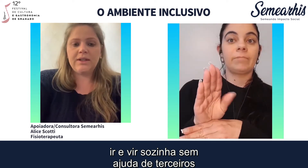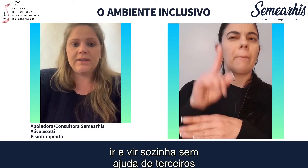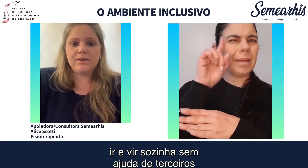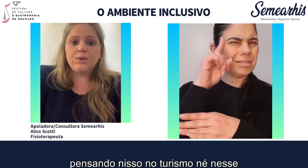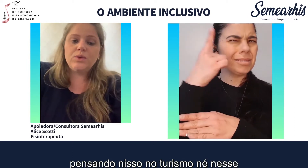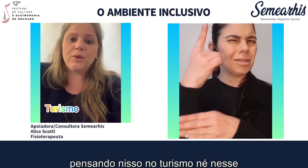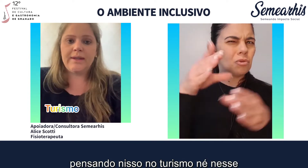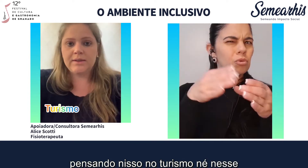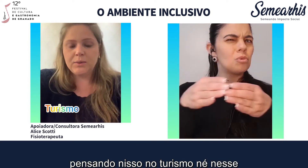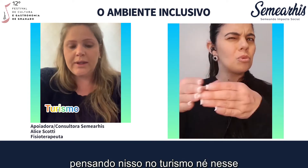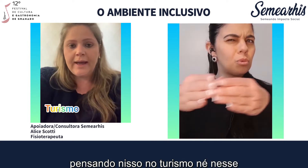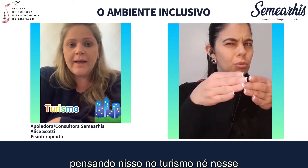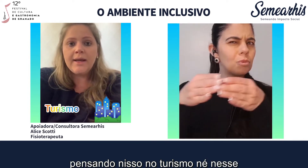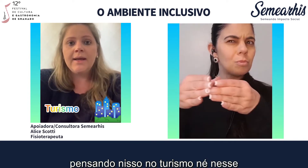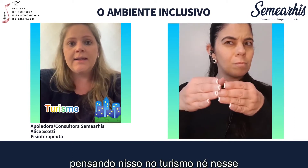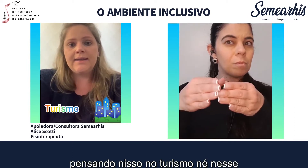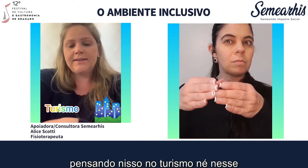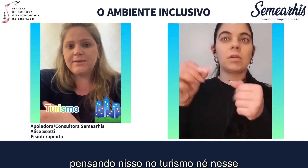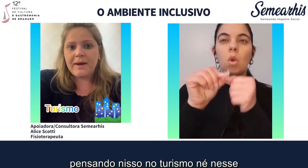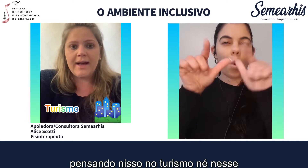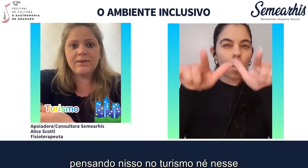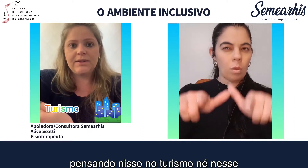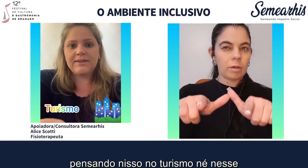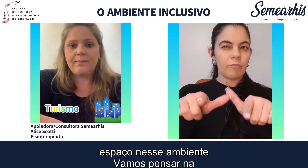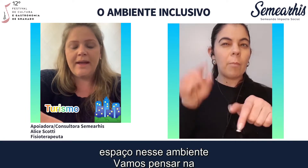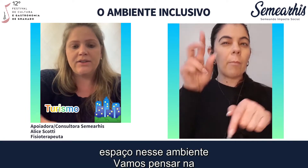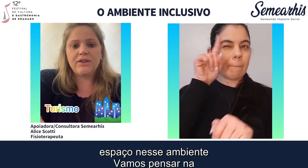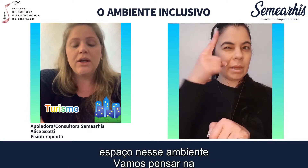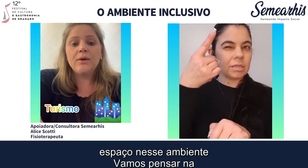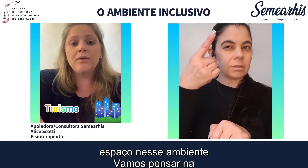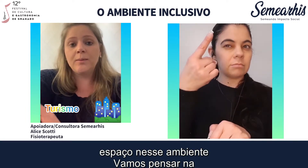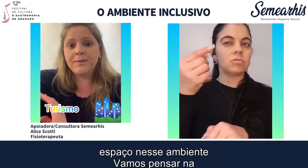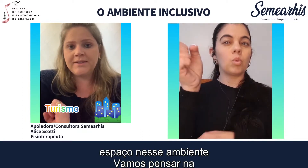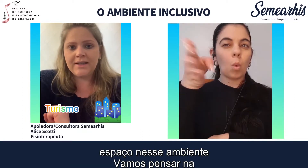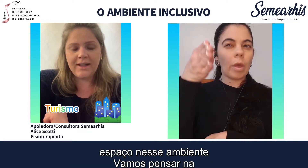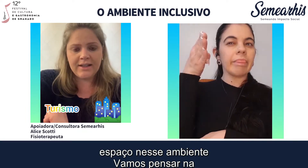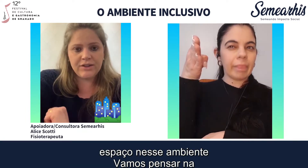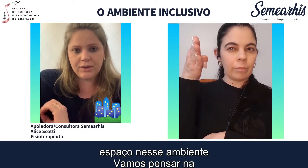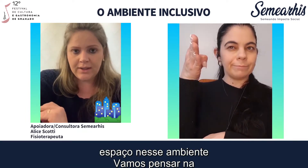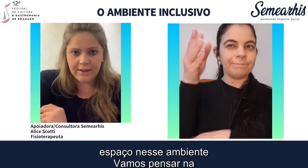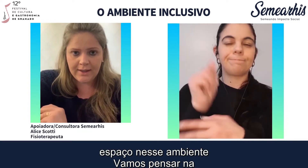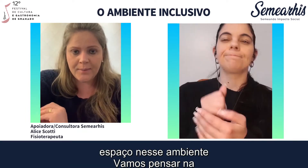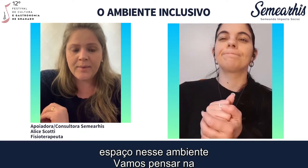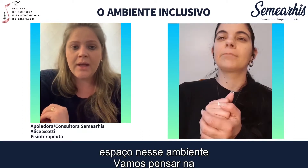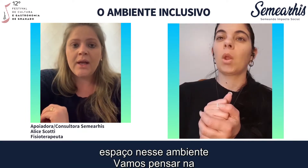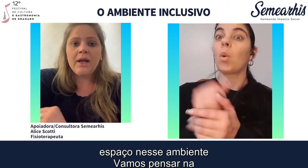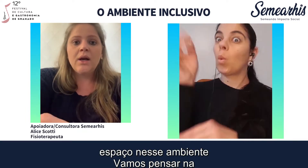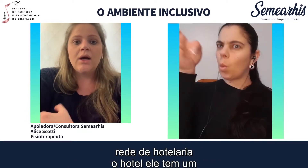Pensando nisso, no turismo, né? Nesse espaço, nesse ambiente. Vamos pensar na rede de